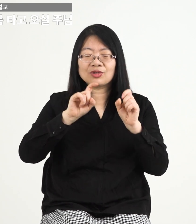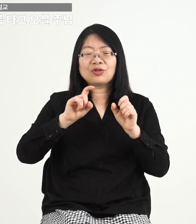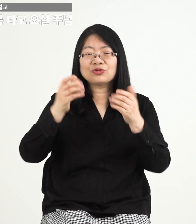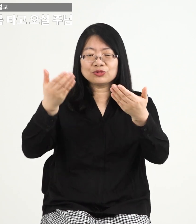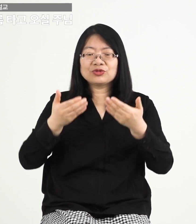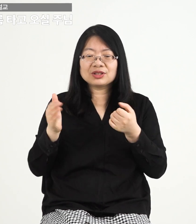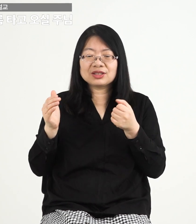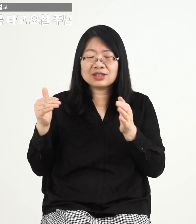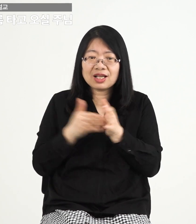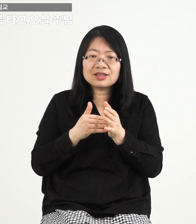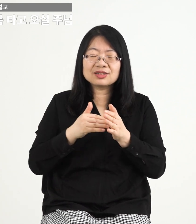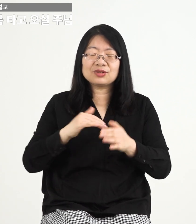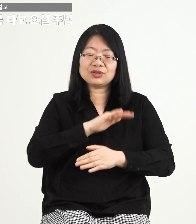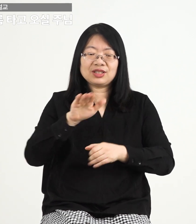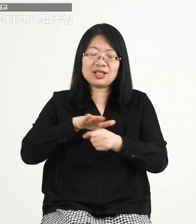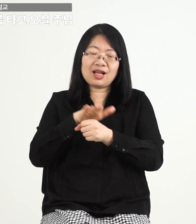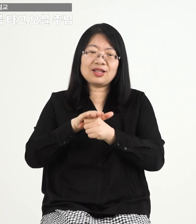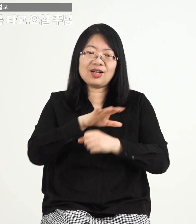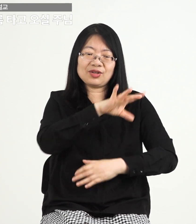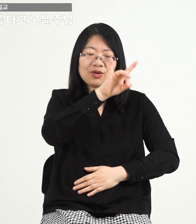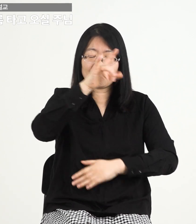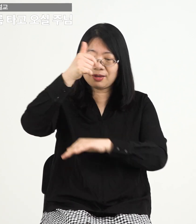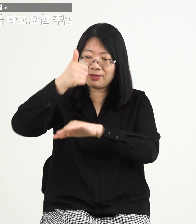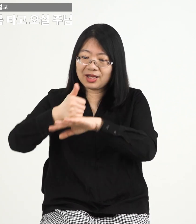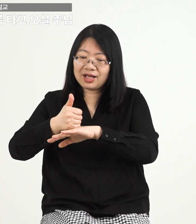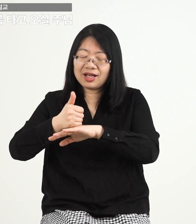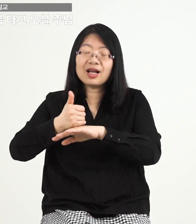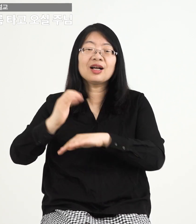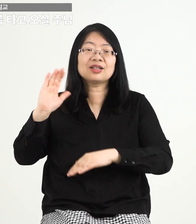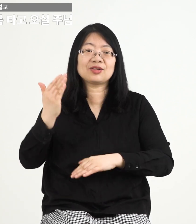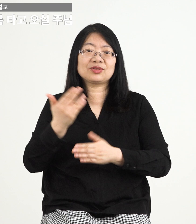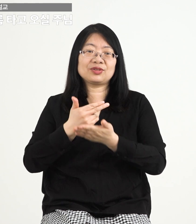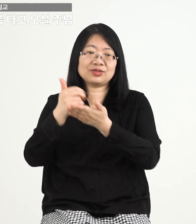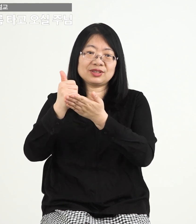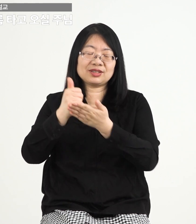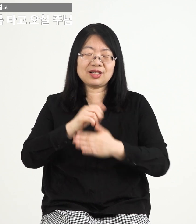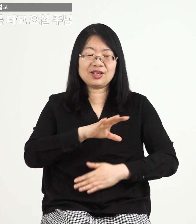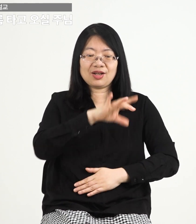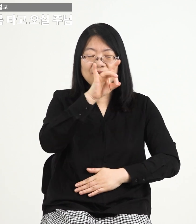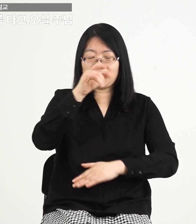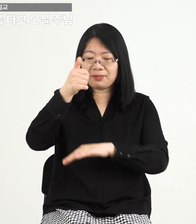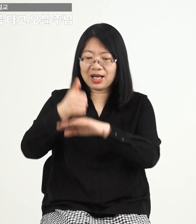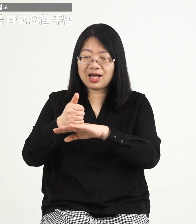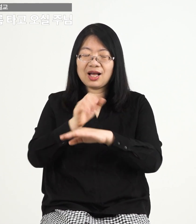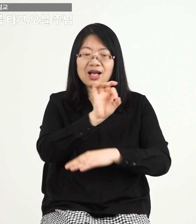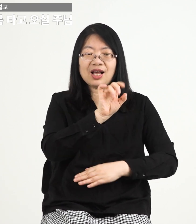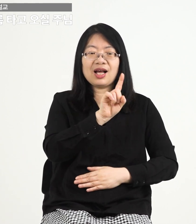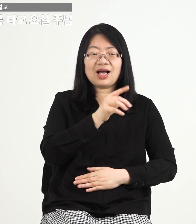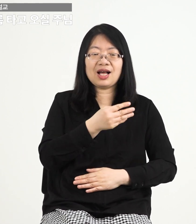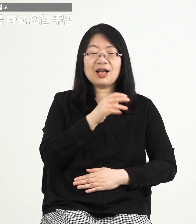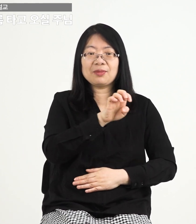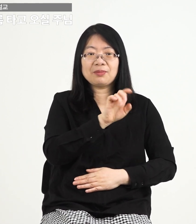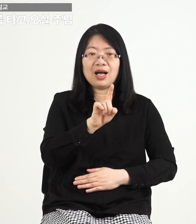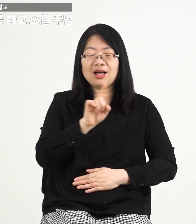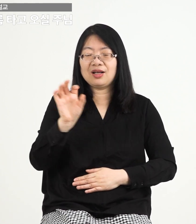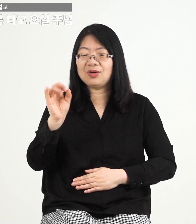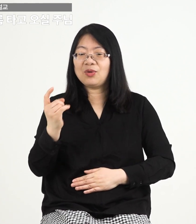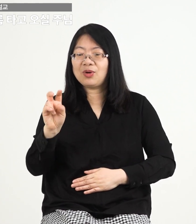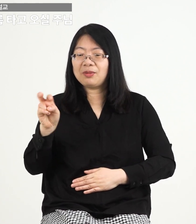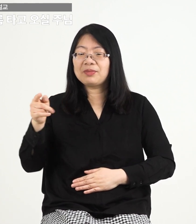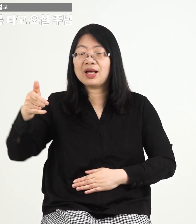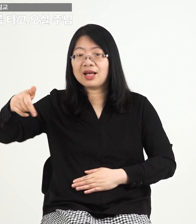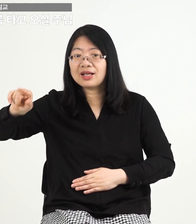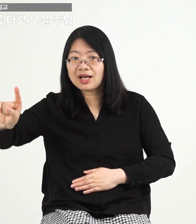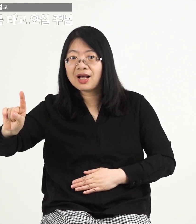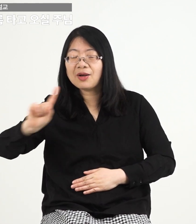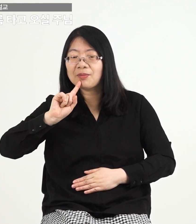사랑하셔서 알파와 오메가가 되어주시는 주님. 알파와 오메가라는 말은 무슨 뜻이죠? 그건 헬라 말의